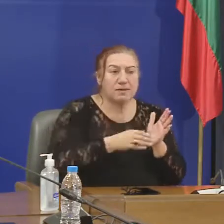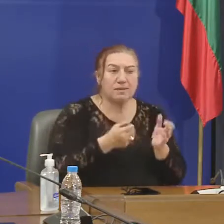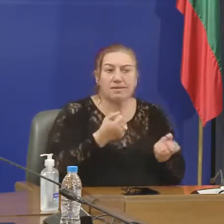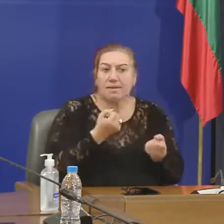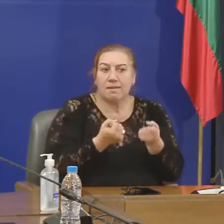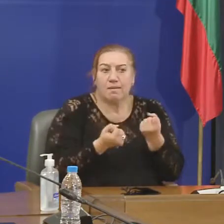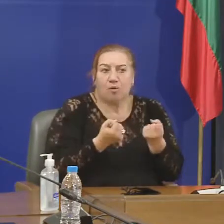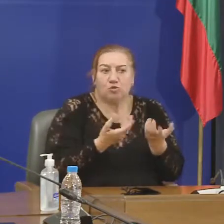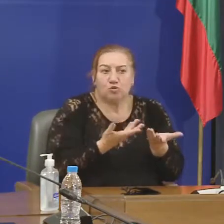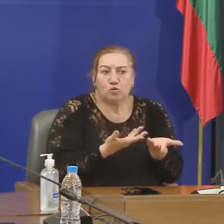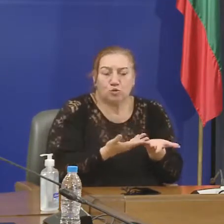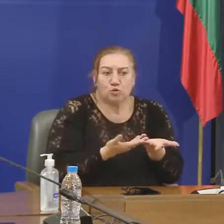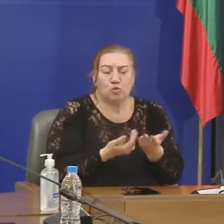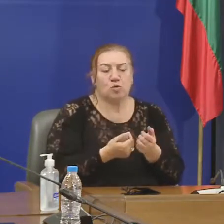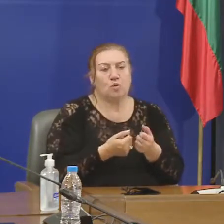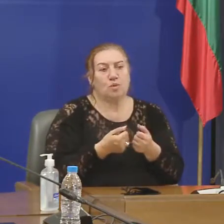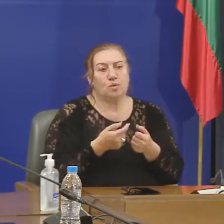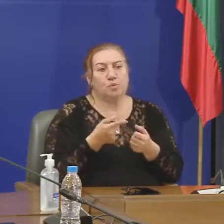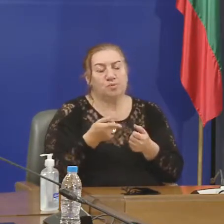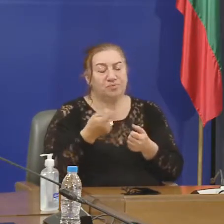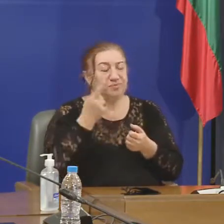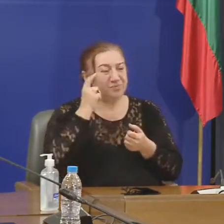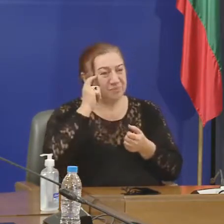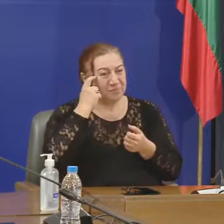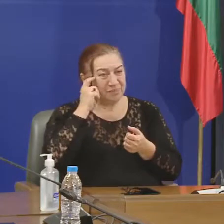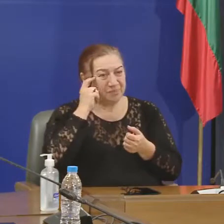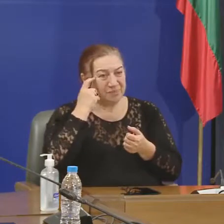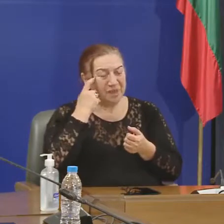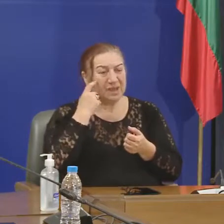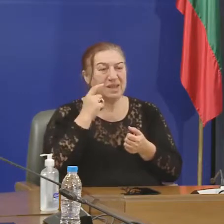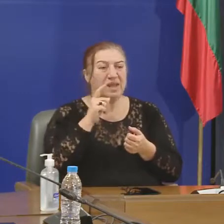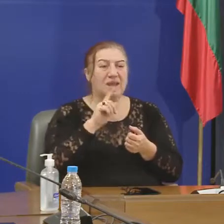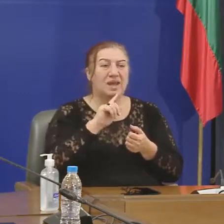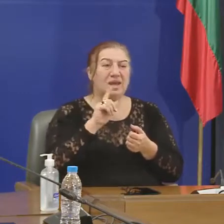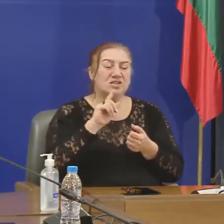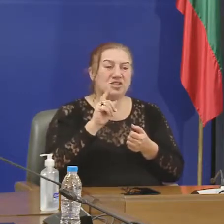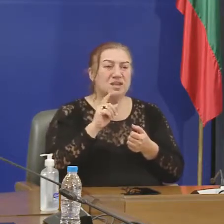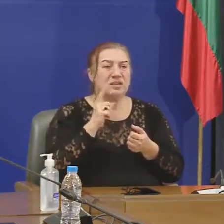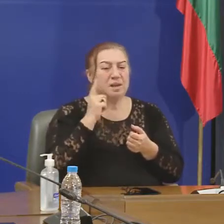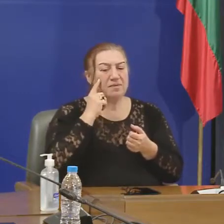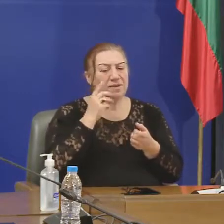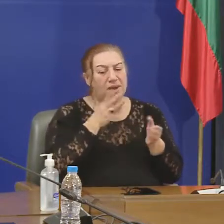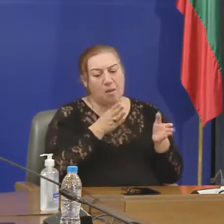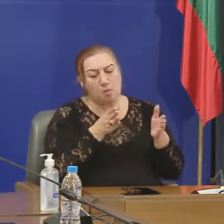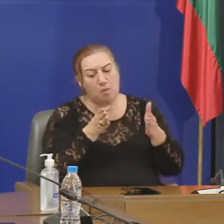Тук вмъквам мнението си, че не трябва да пристъпваме